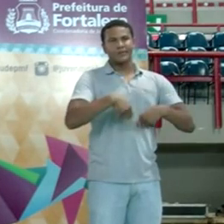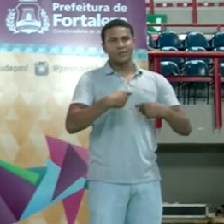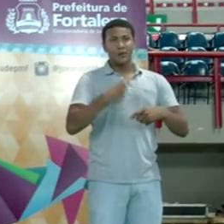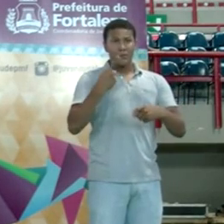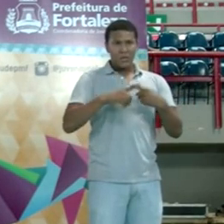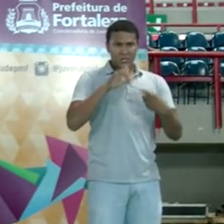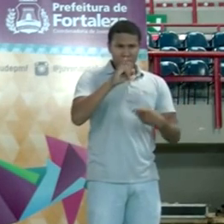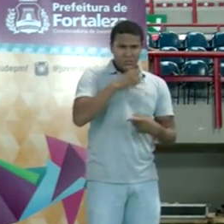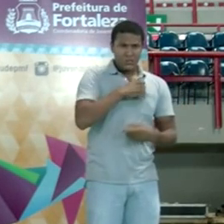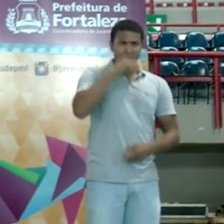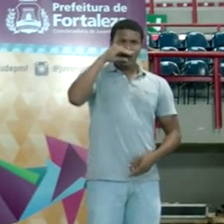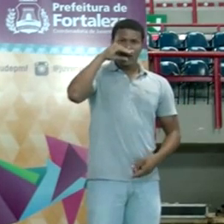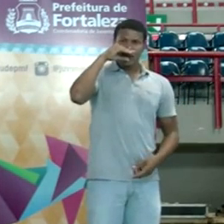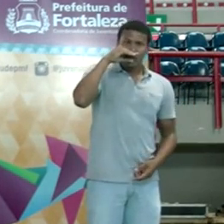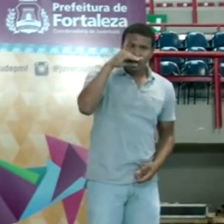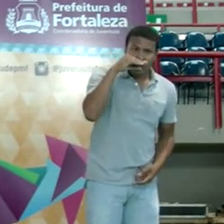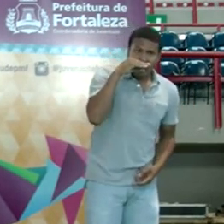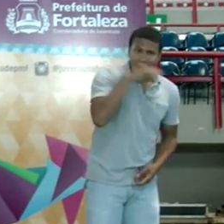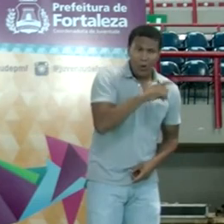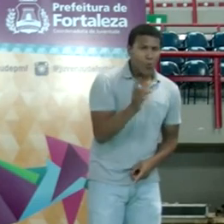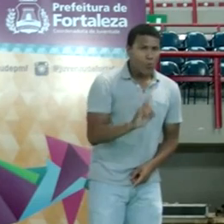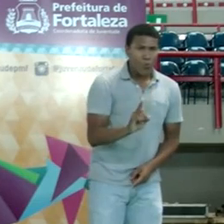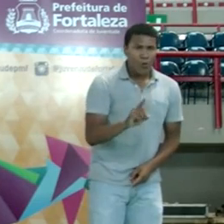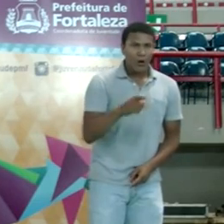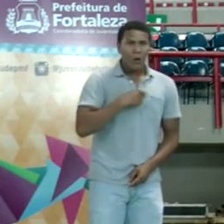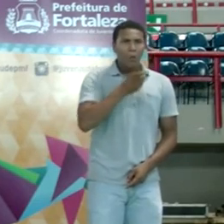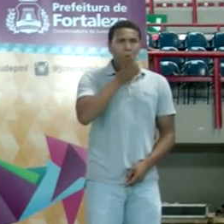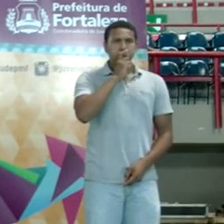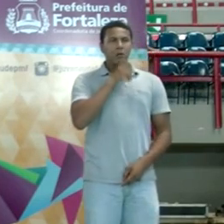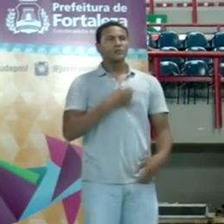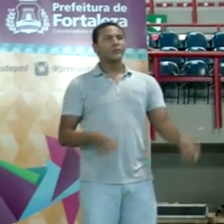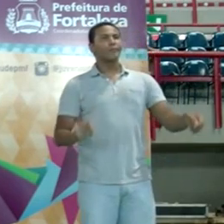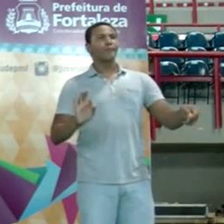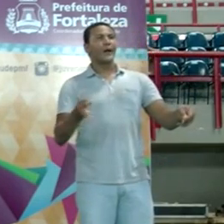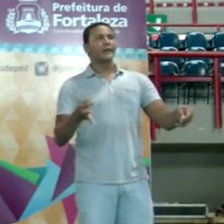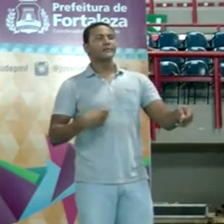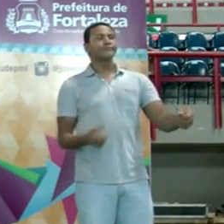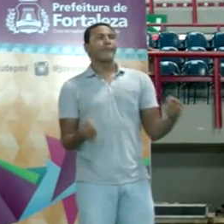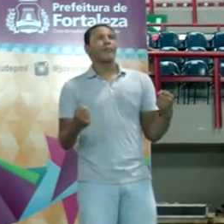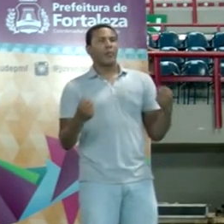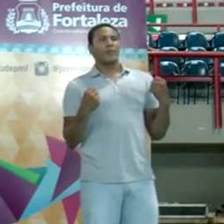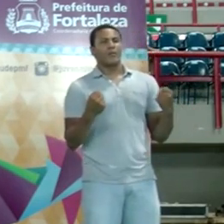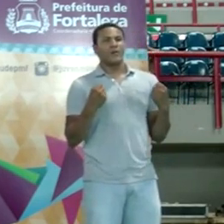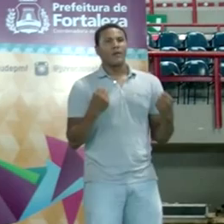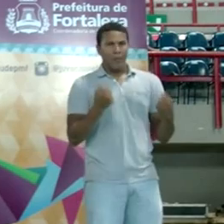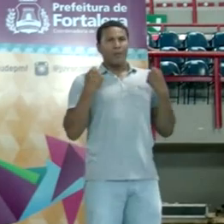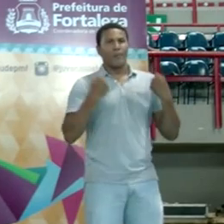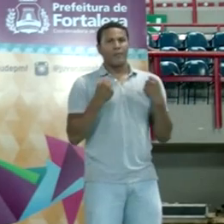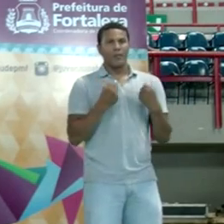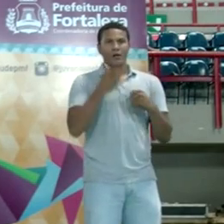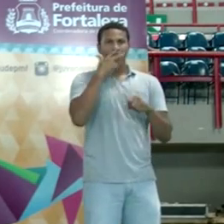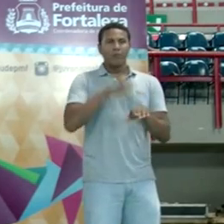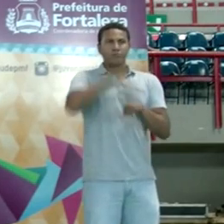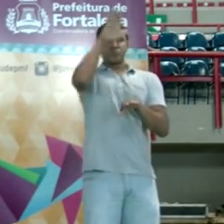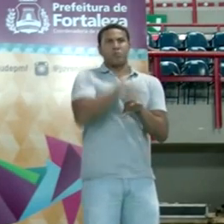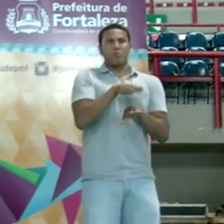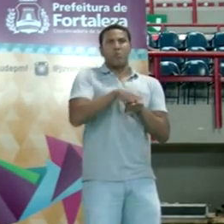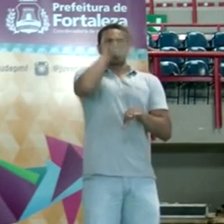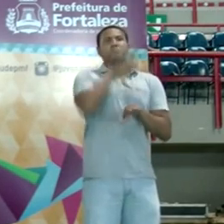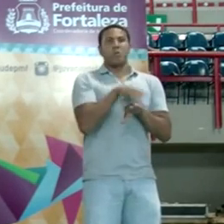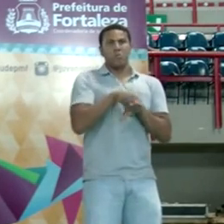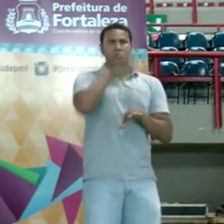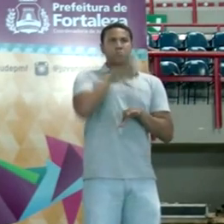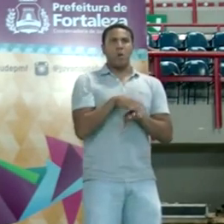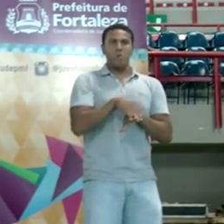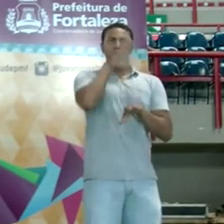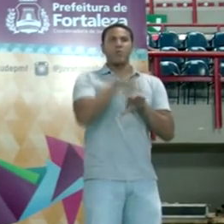num carro movido a álcool, logo que você desse partida, esse carro pulava igual um burro brabo e saía